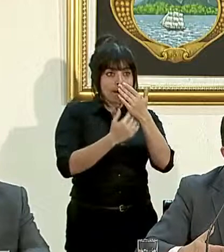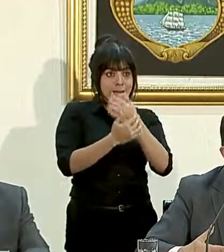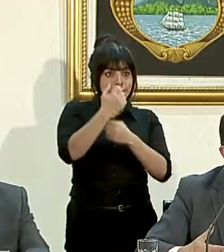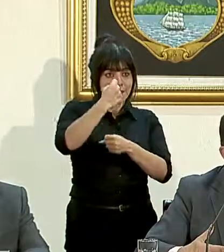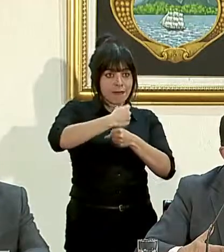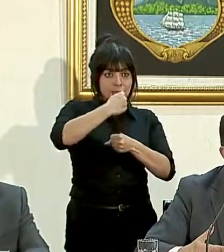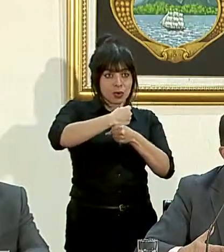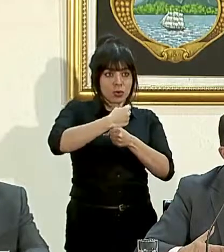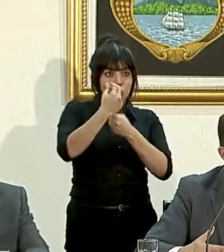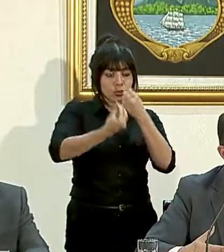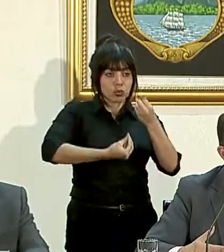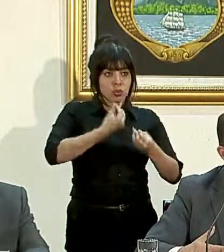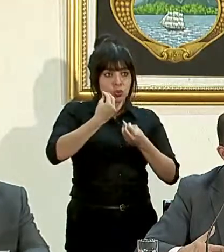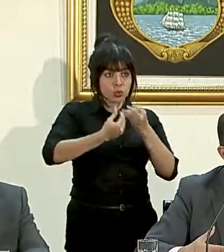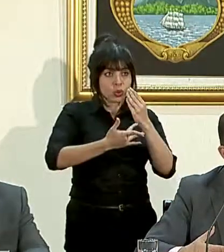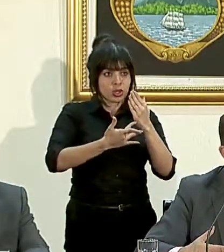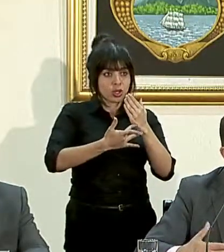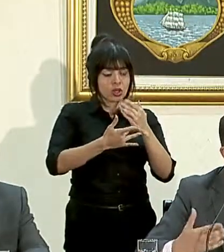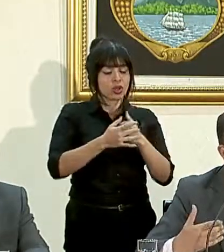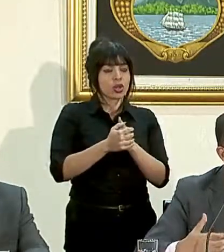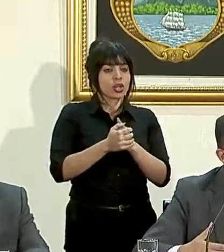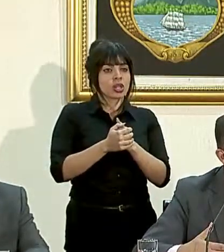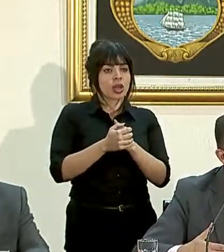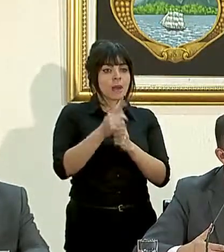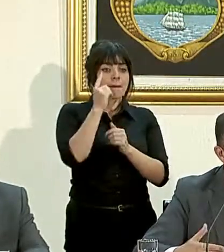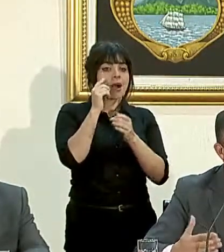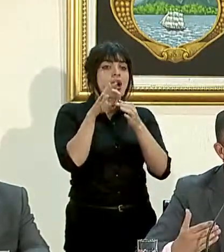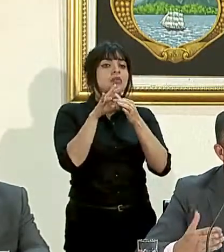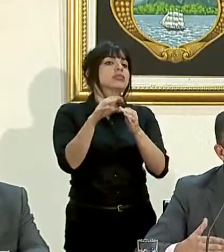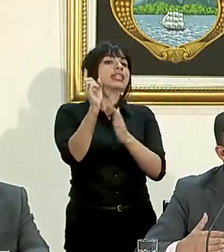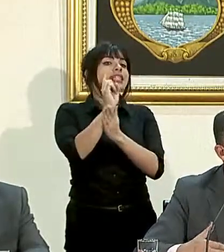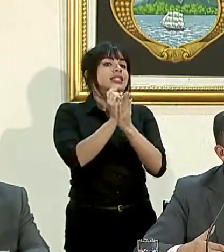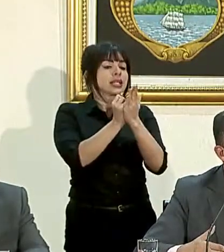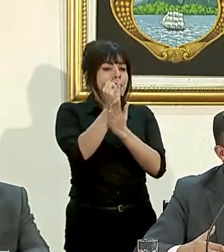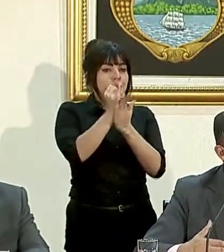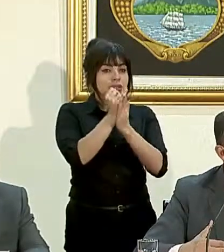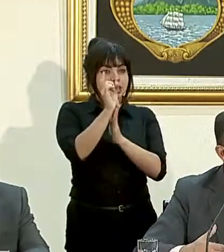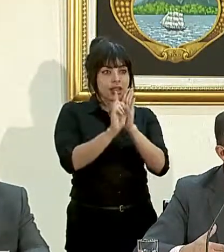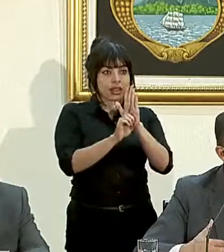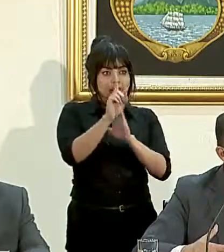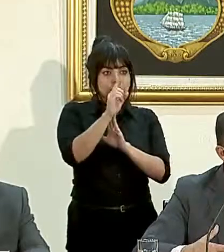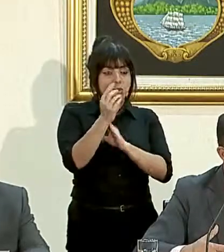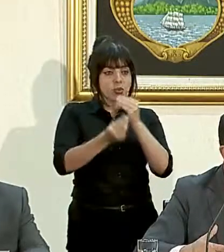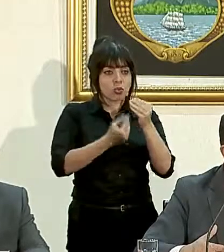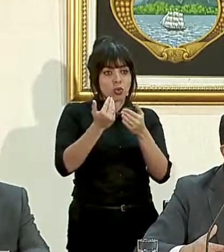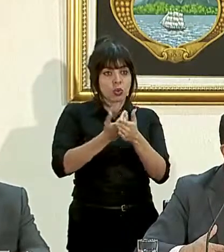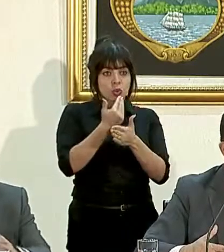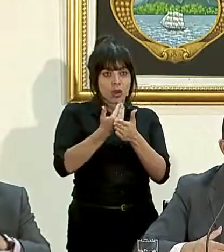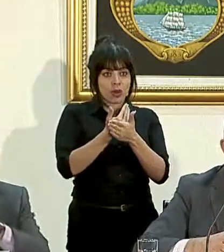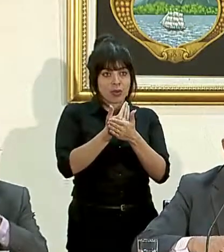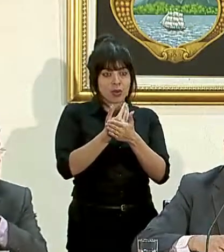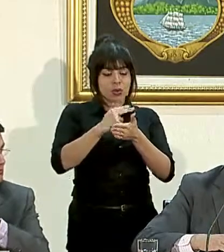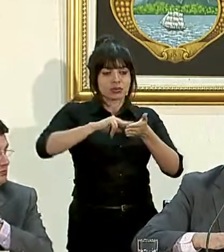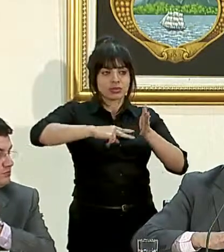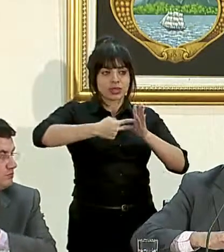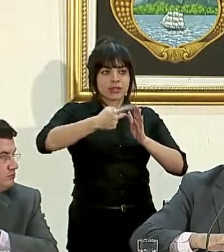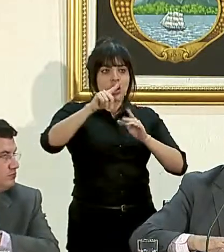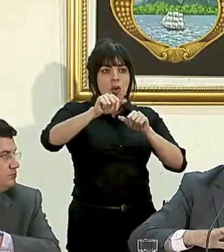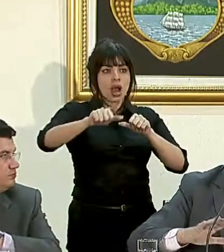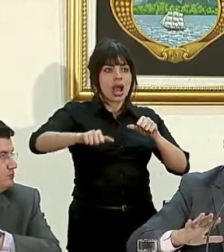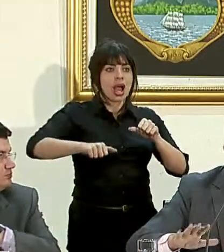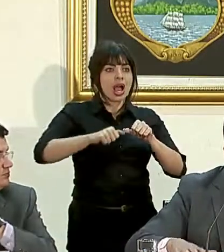manufactura de productos tecnológicos al diseño y a la investigación y desarrollo de productos nuevos, constituye un